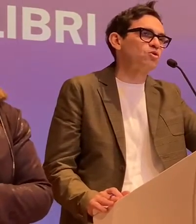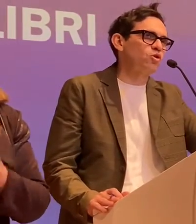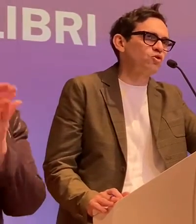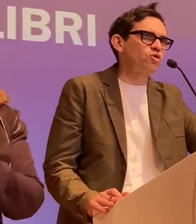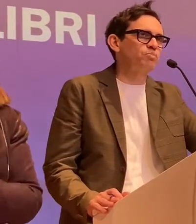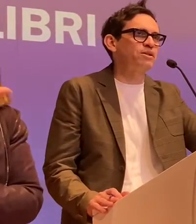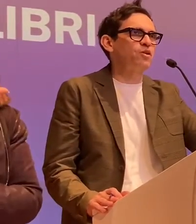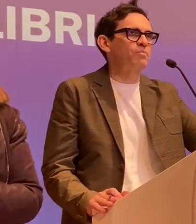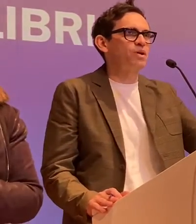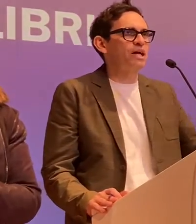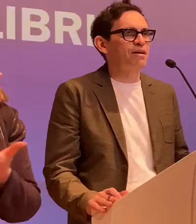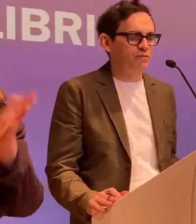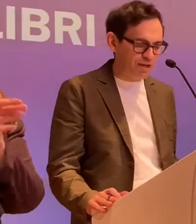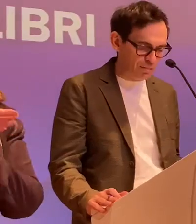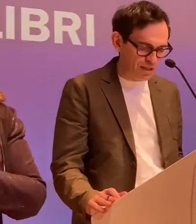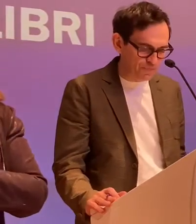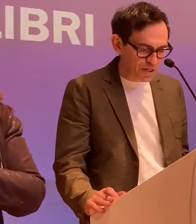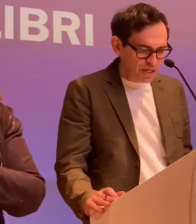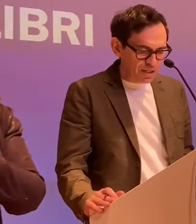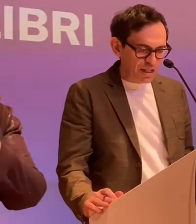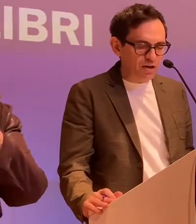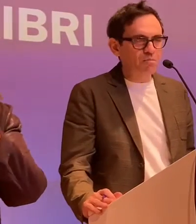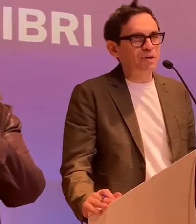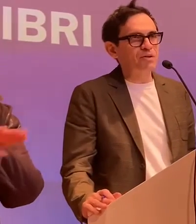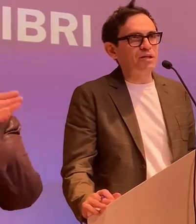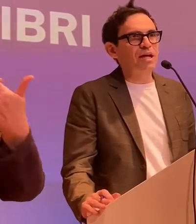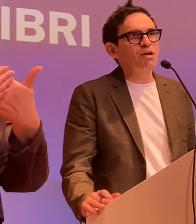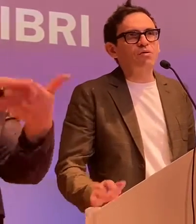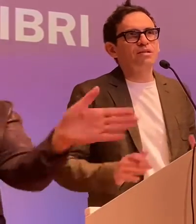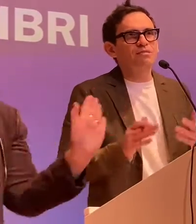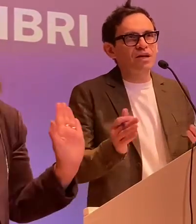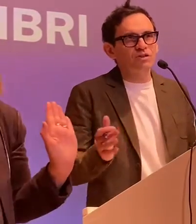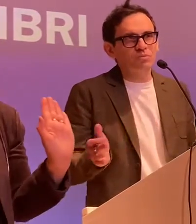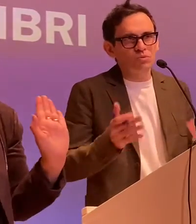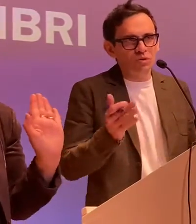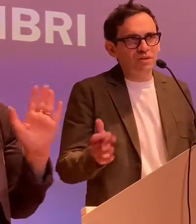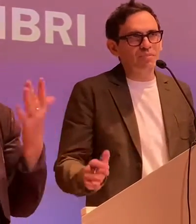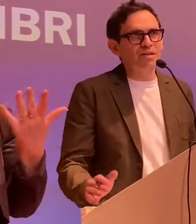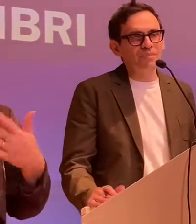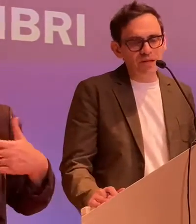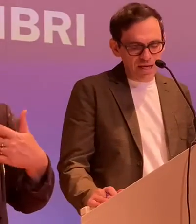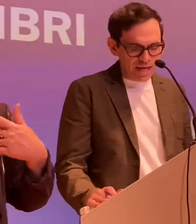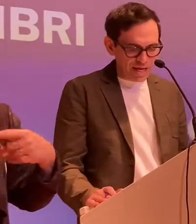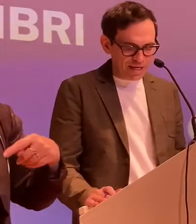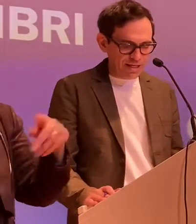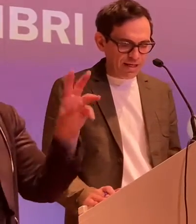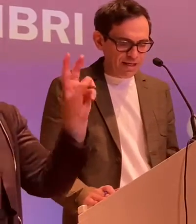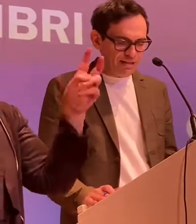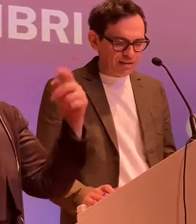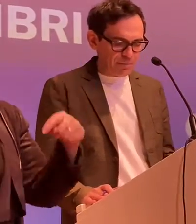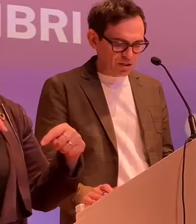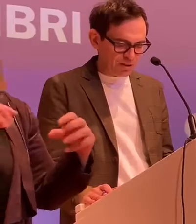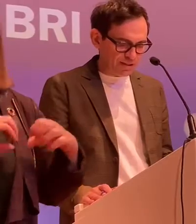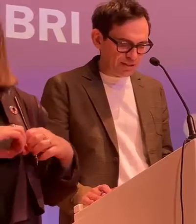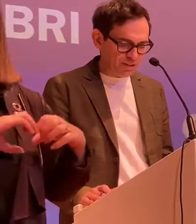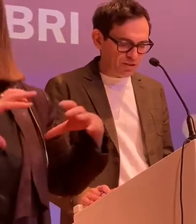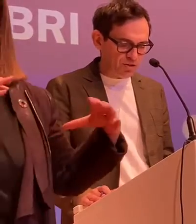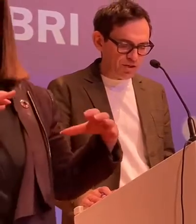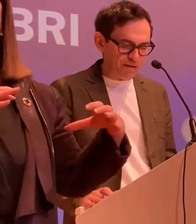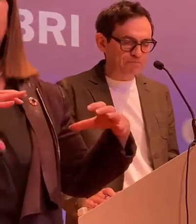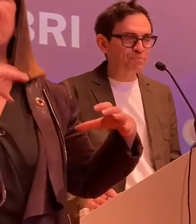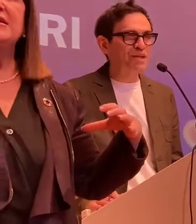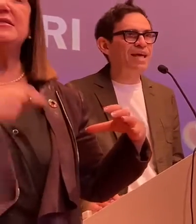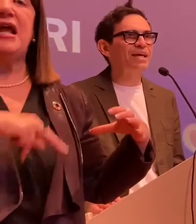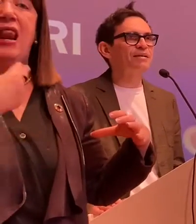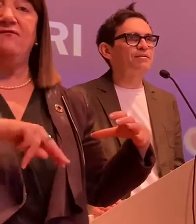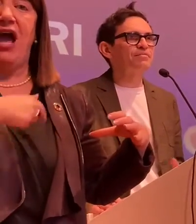appunto, sono spesso la più cara e affidabile delle compagnie. Allora, Cuori Selvaggi, appunto, come sapete, è il tema di questa